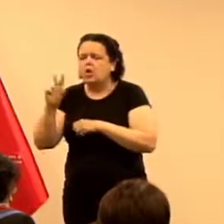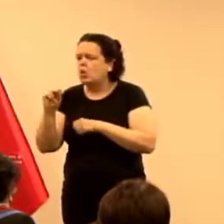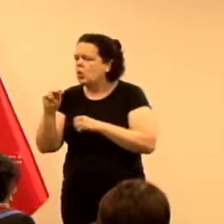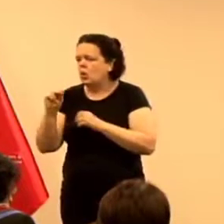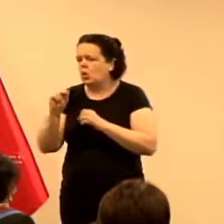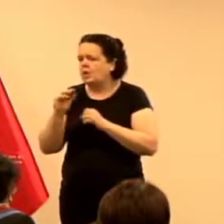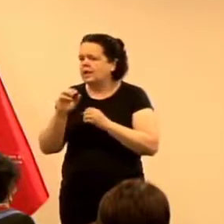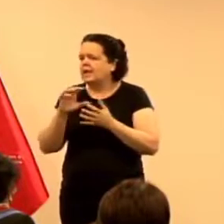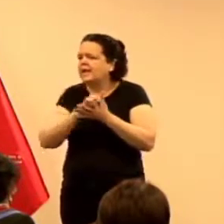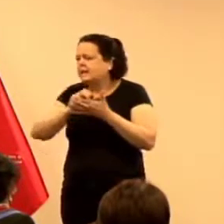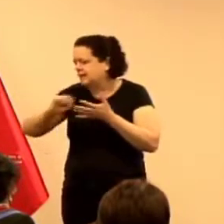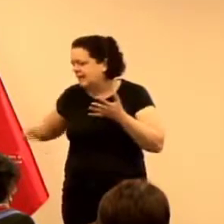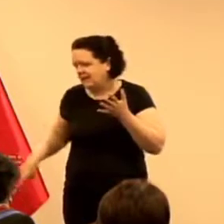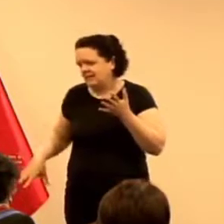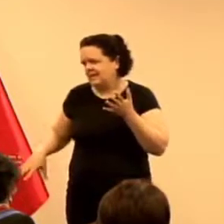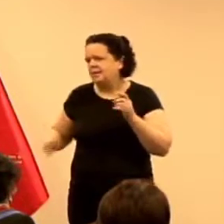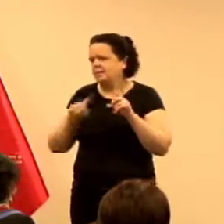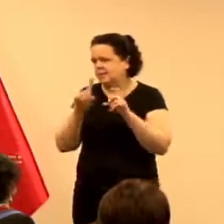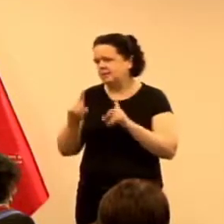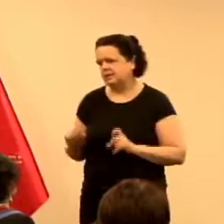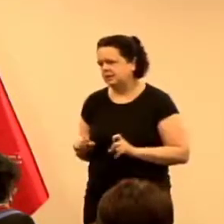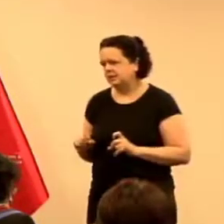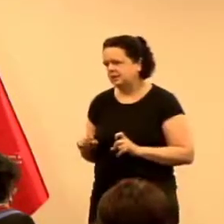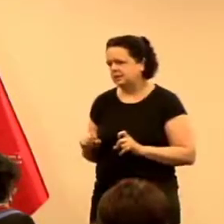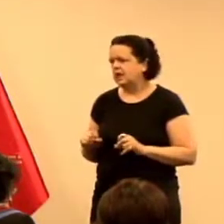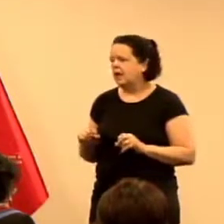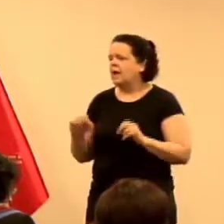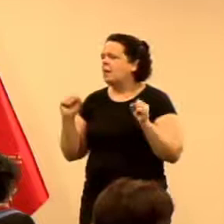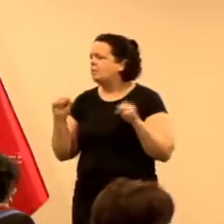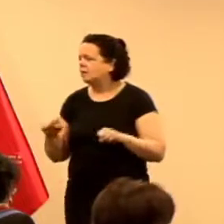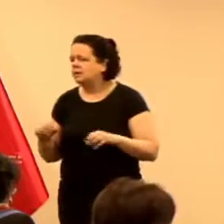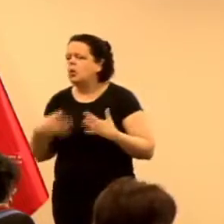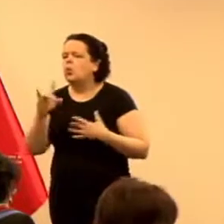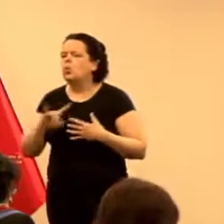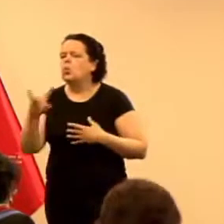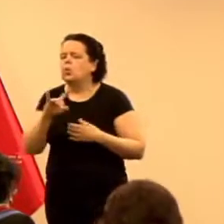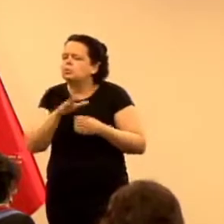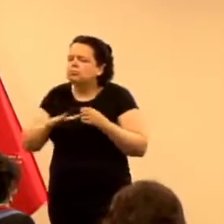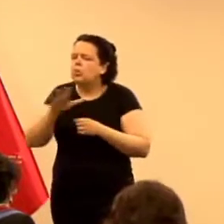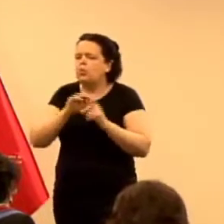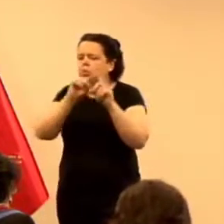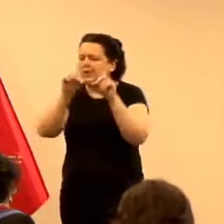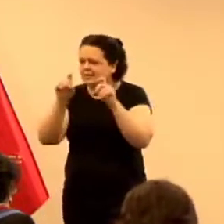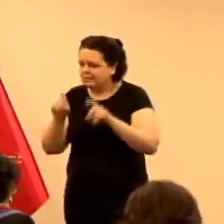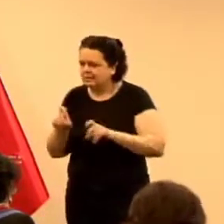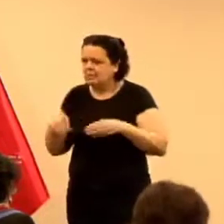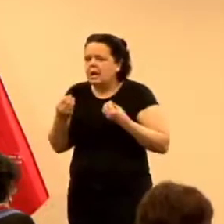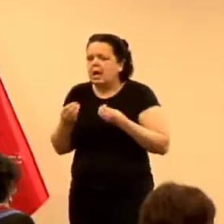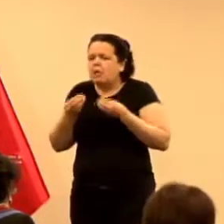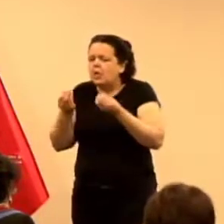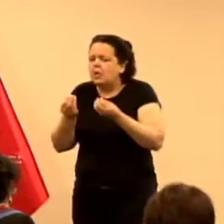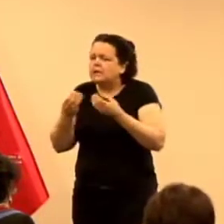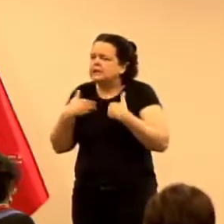reducir el número de preguntas y, en la medida de lo posible, de usarlas todas, justamente para lograr